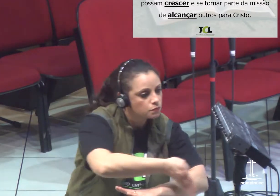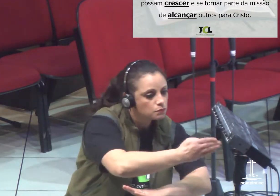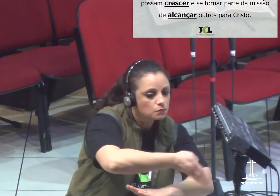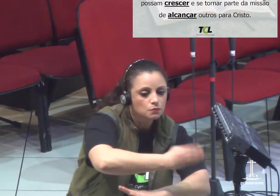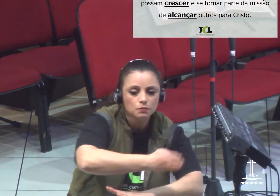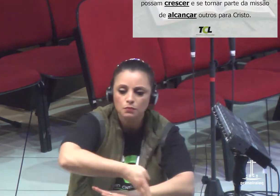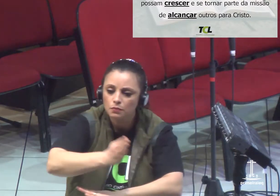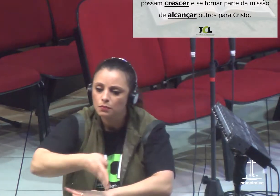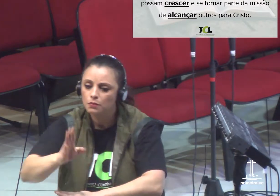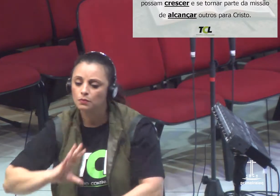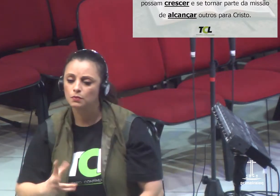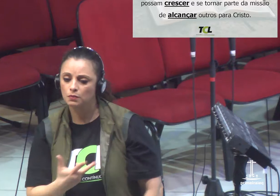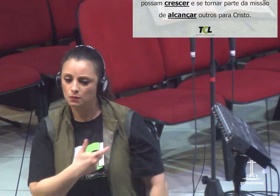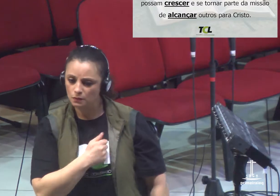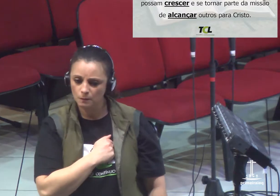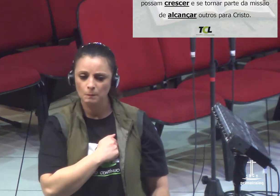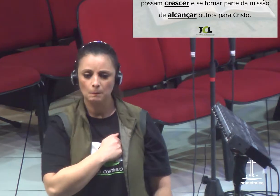Cristo.